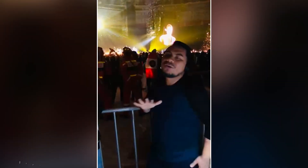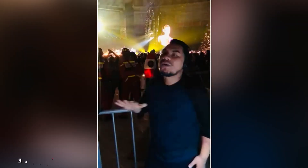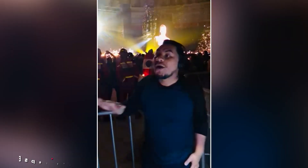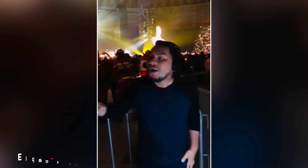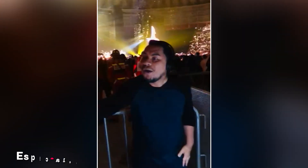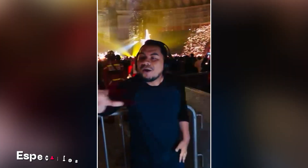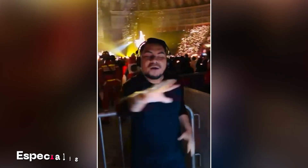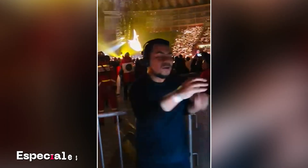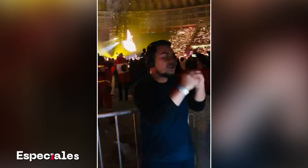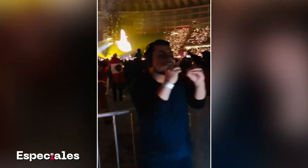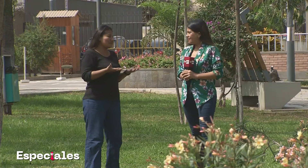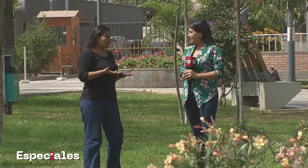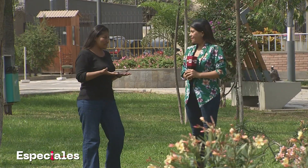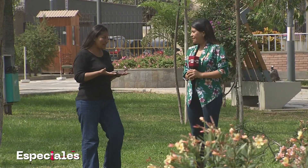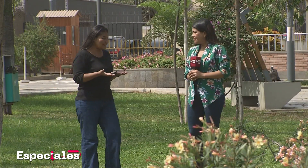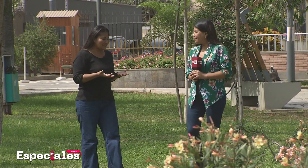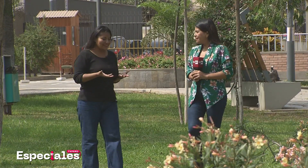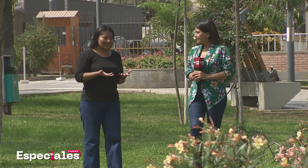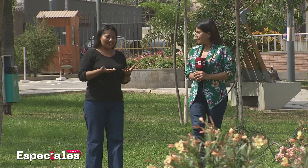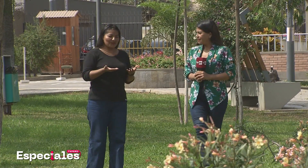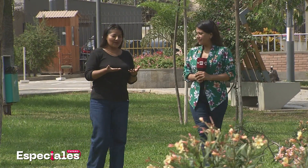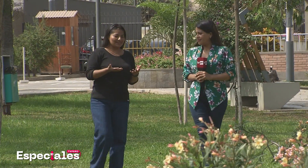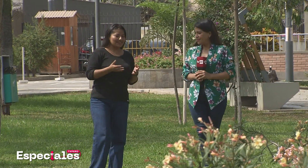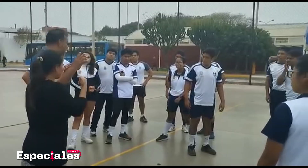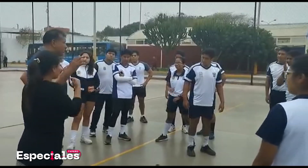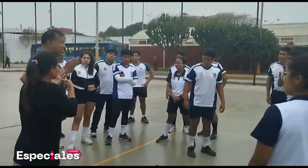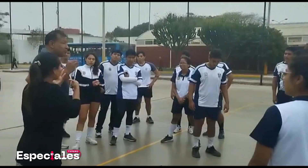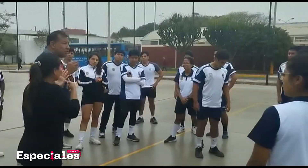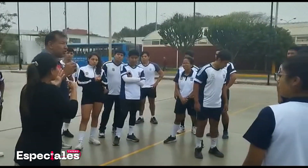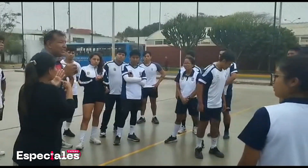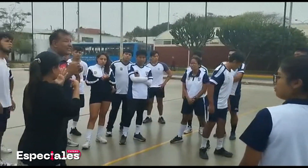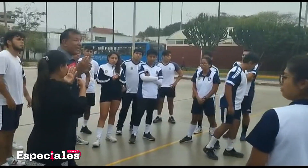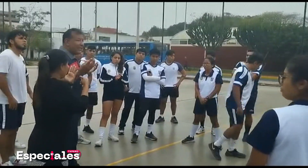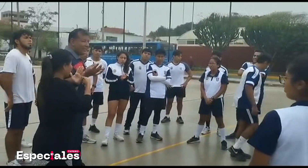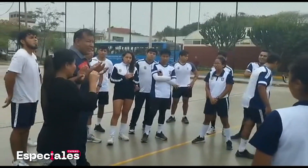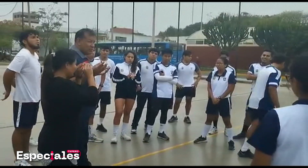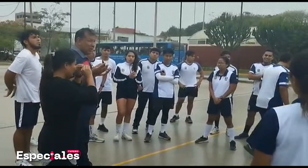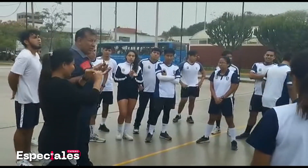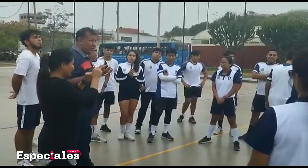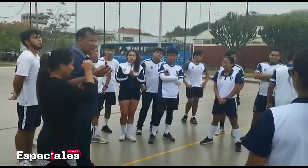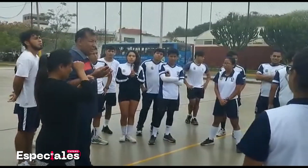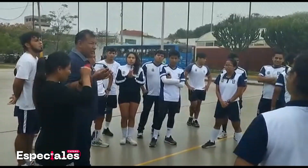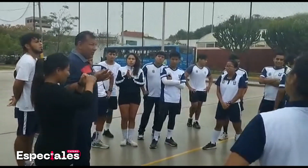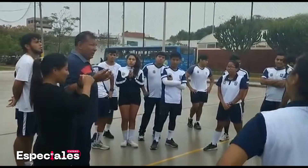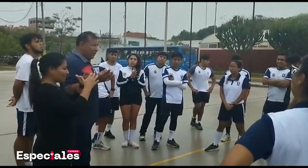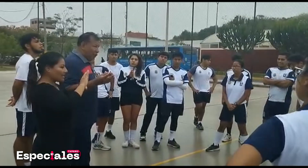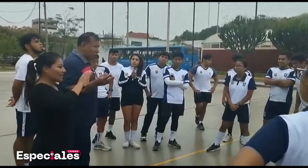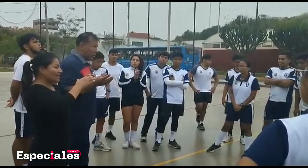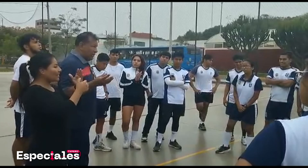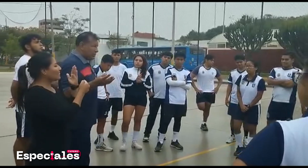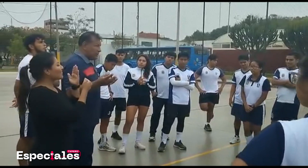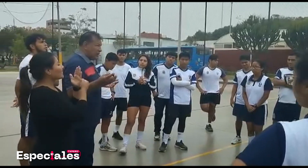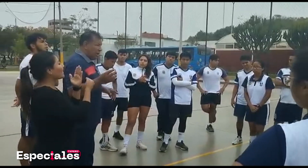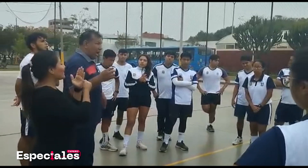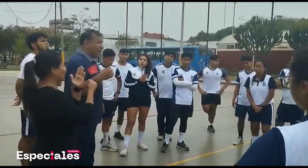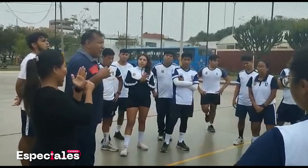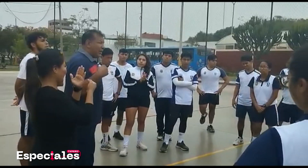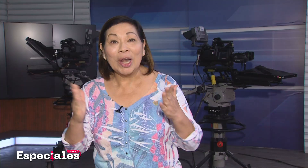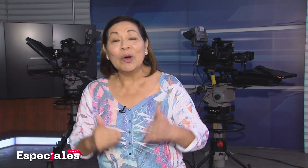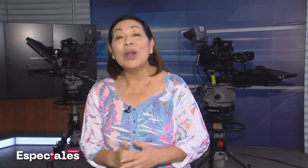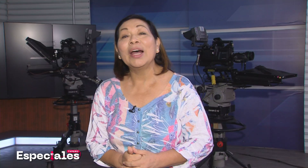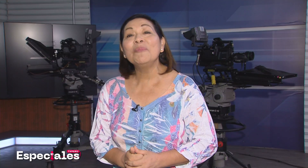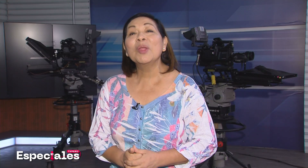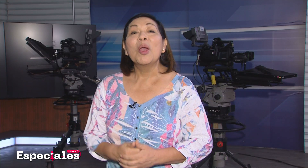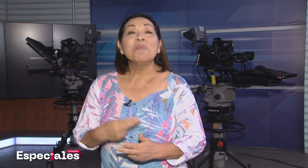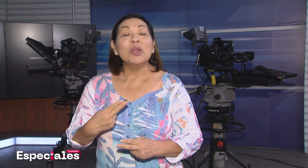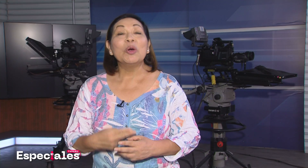seña. No es universal, la lengua de señas se distingue por cada país tiene su propia lengua.